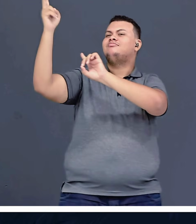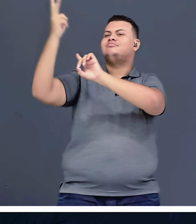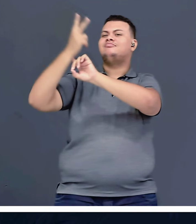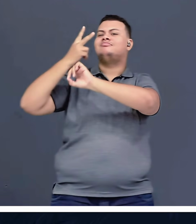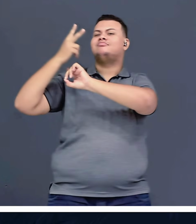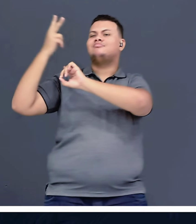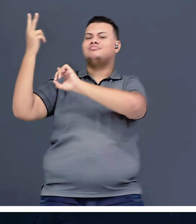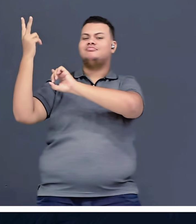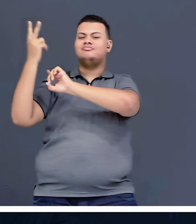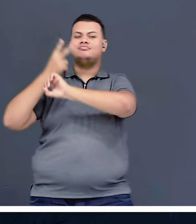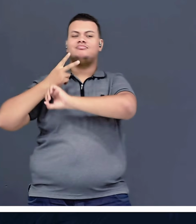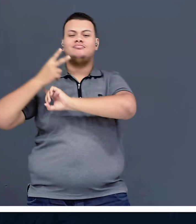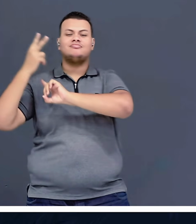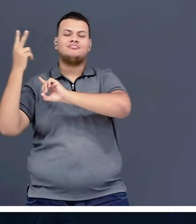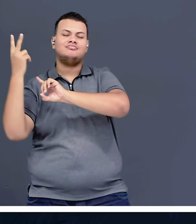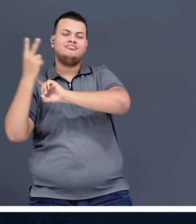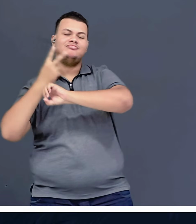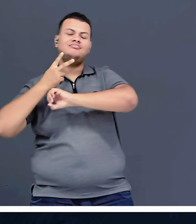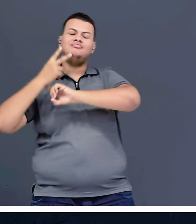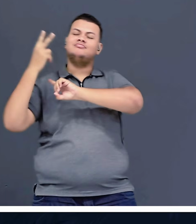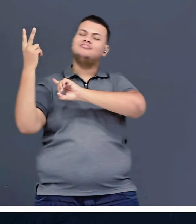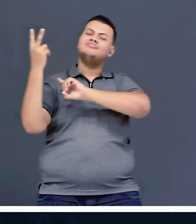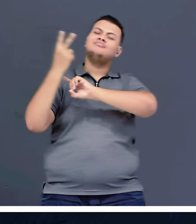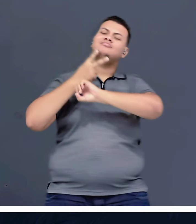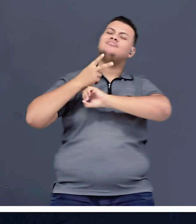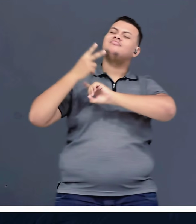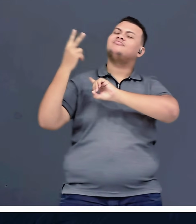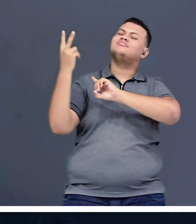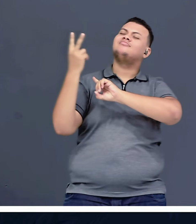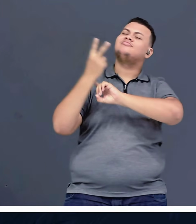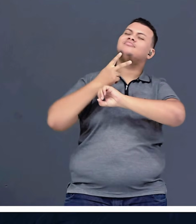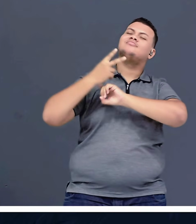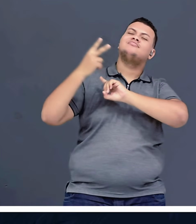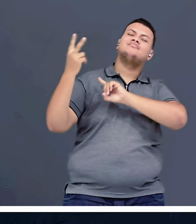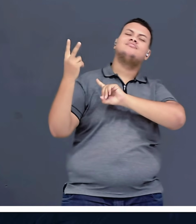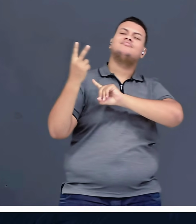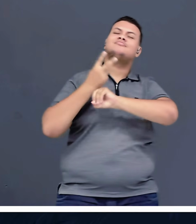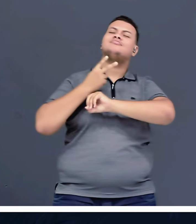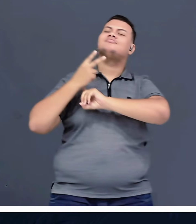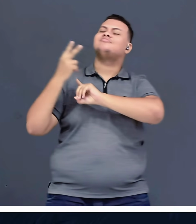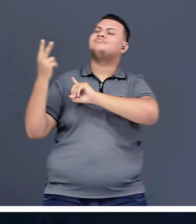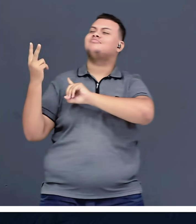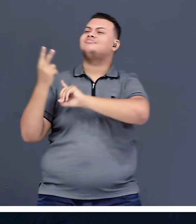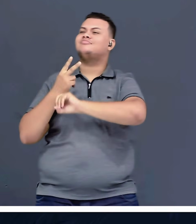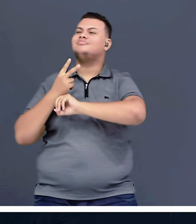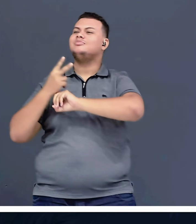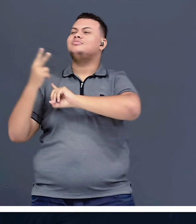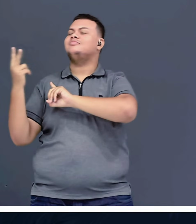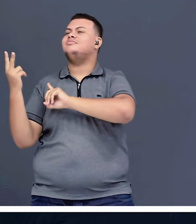Vamos declarar isso juntos. Cuida de mim.